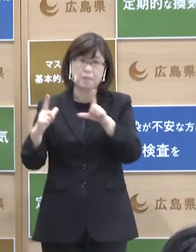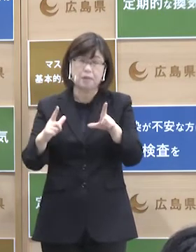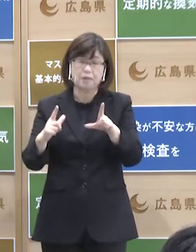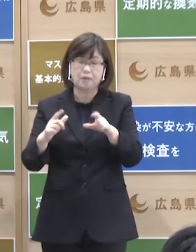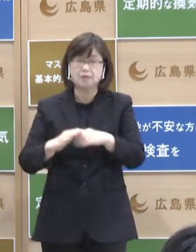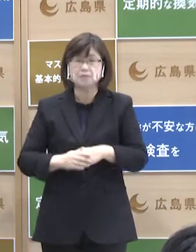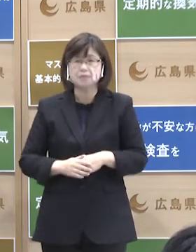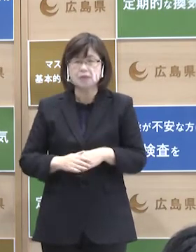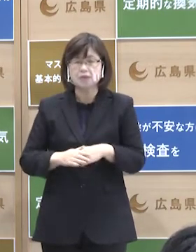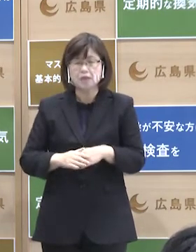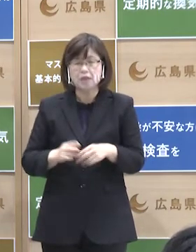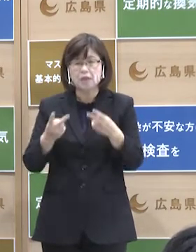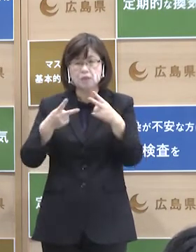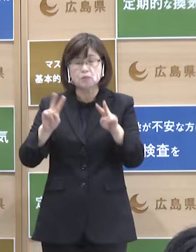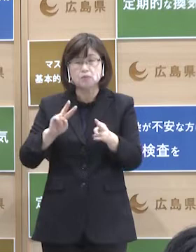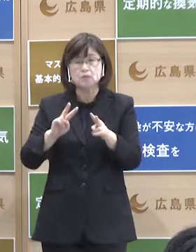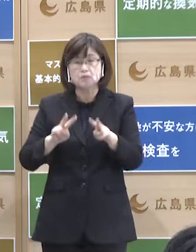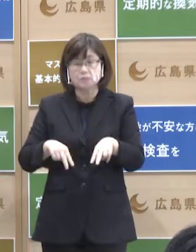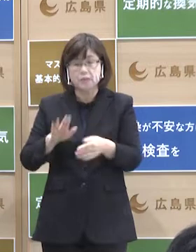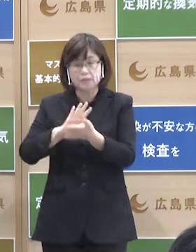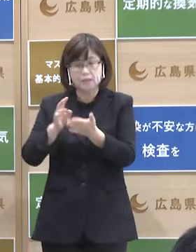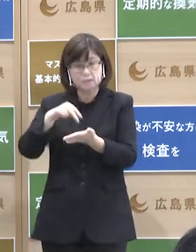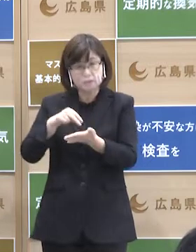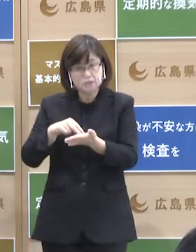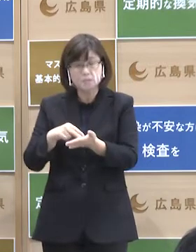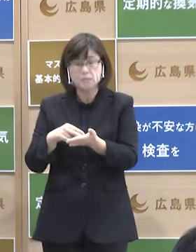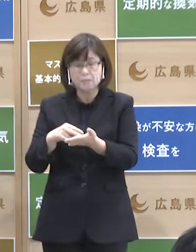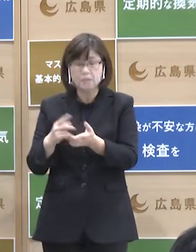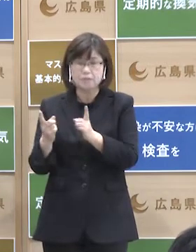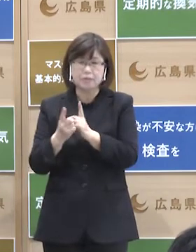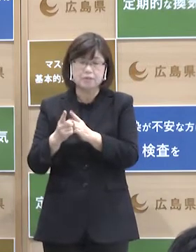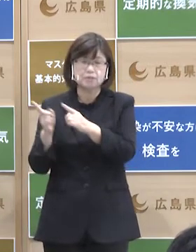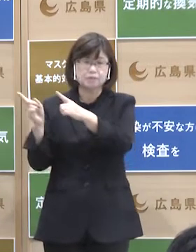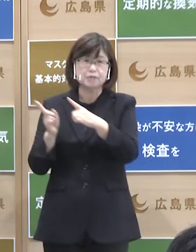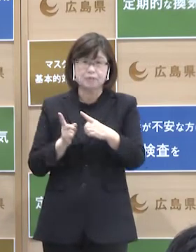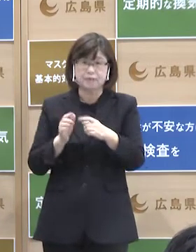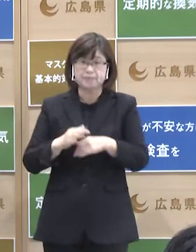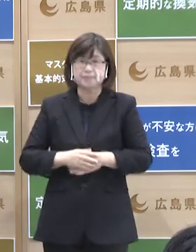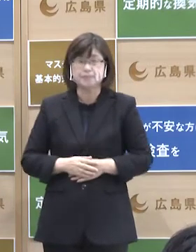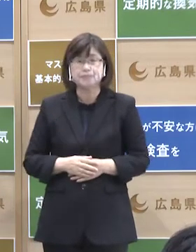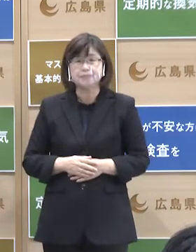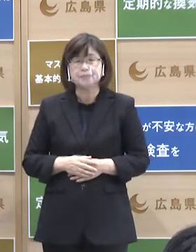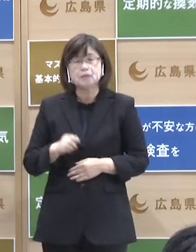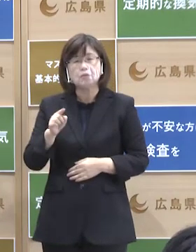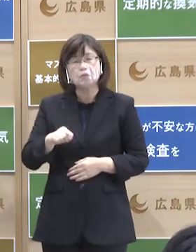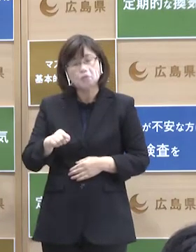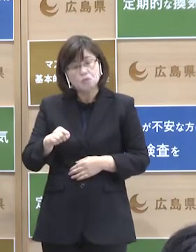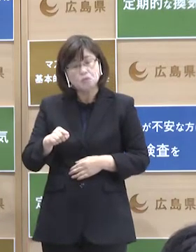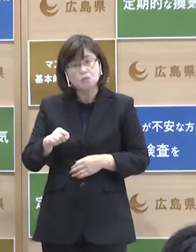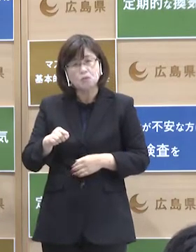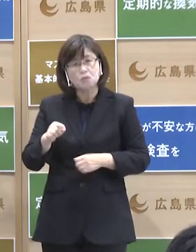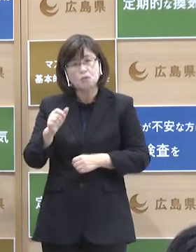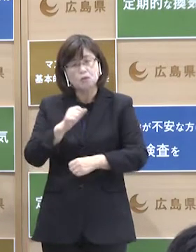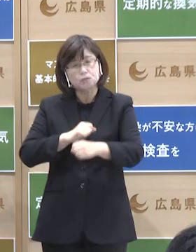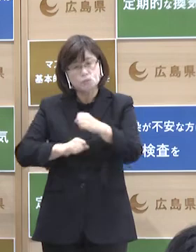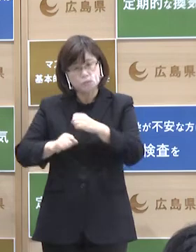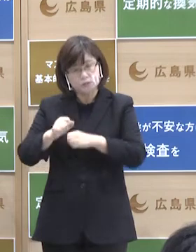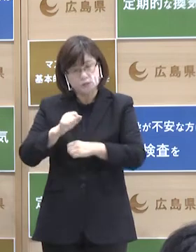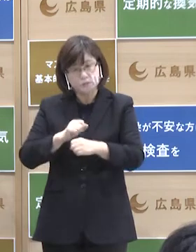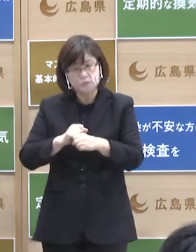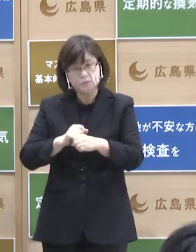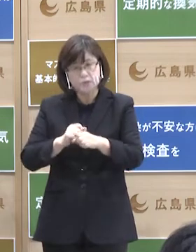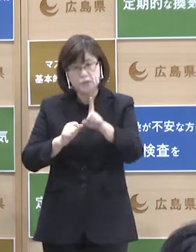対策を強化するのでございます。この取り組みについては10月11日火曜日